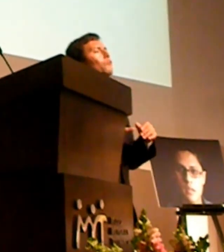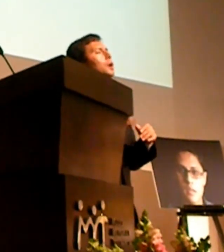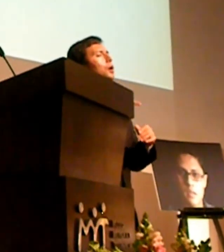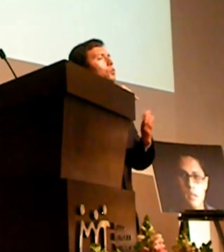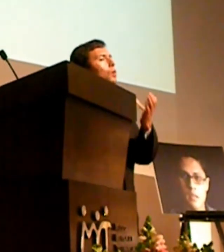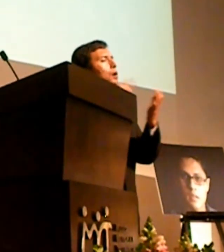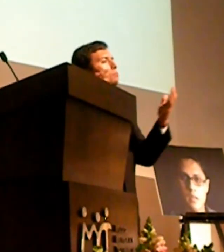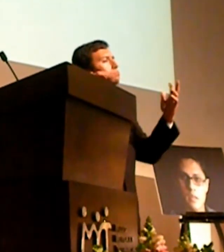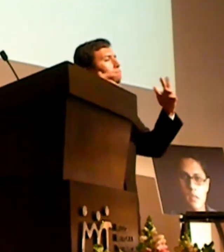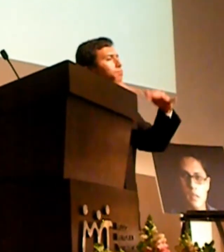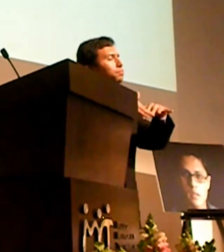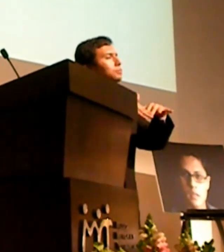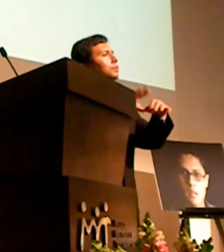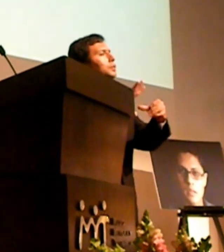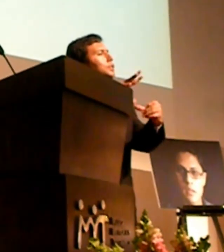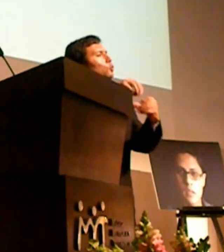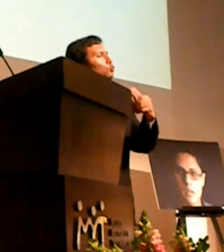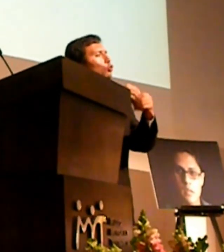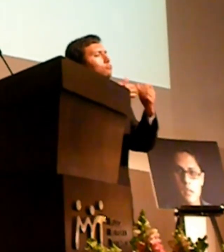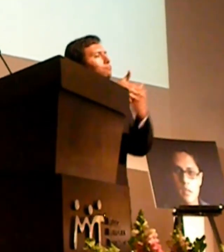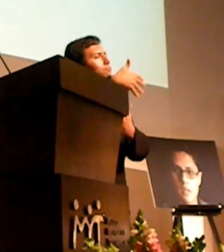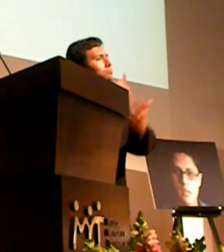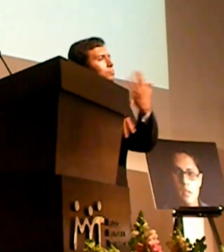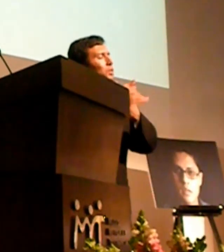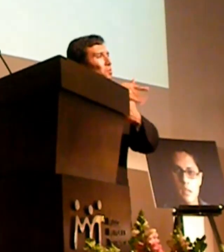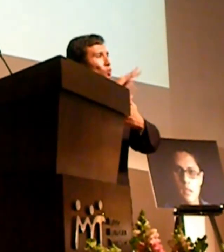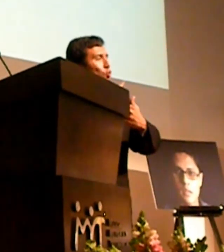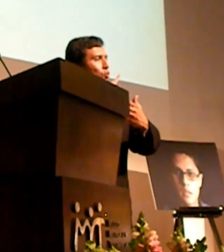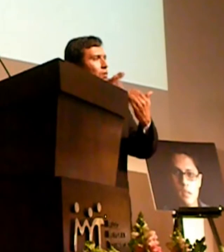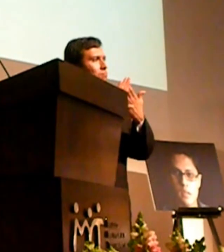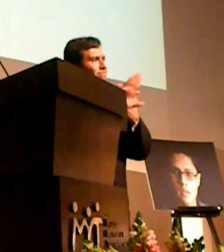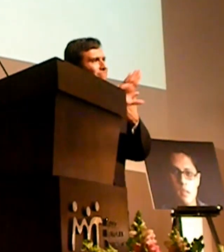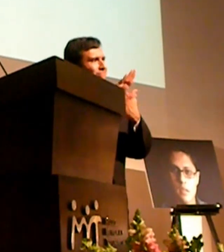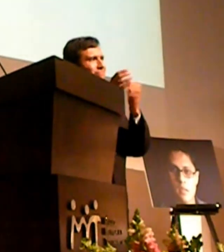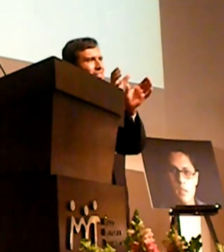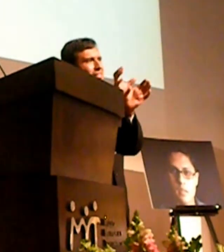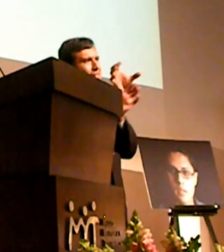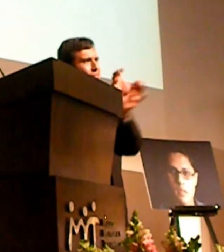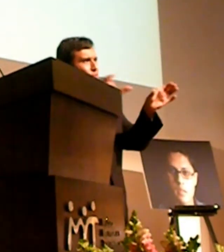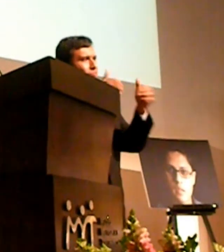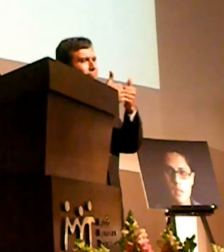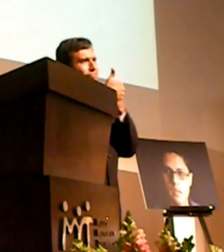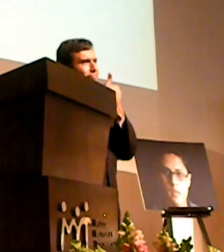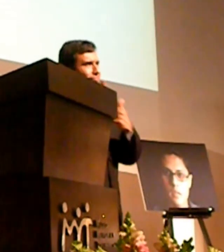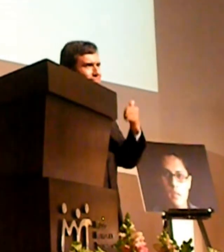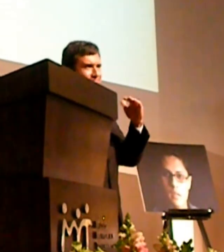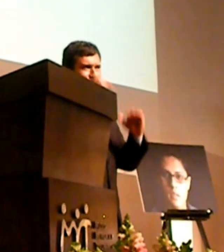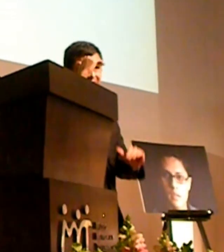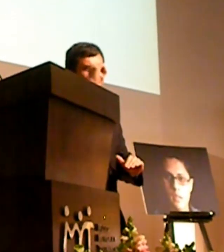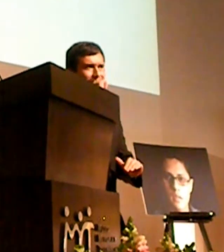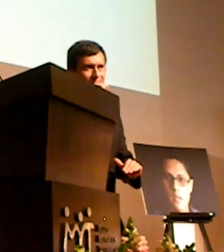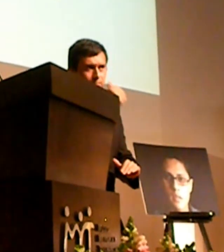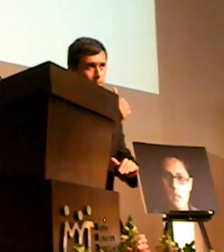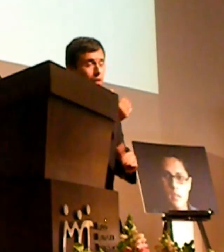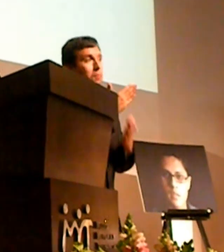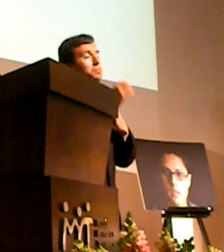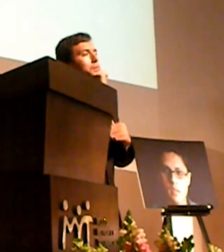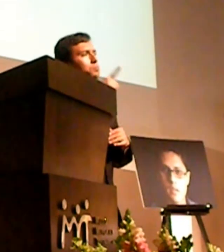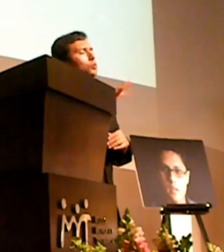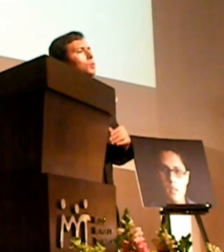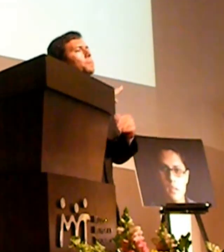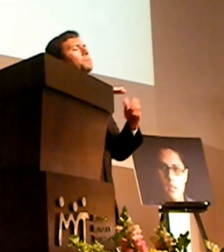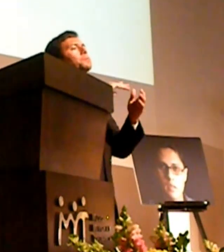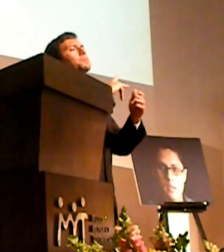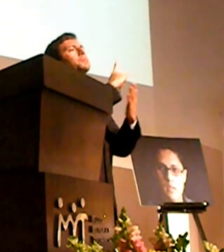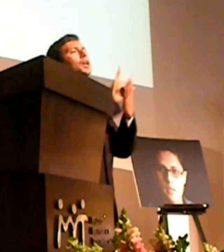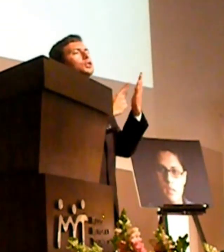de socialización y no de estratificación y de división. Asumir en los planes de desarrollo social y económico